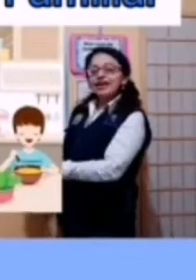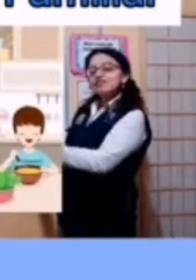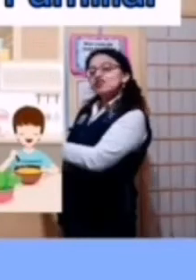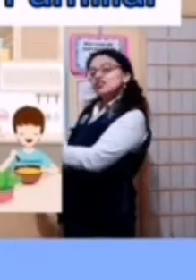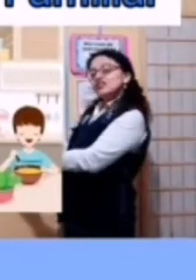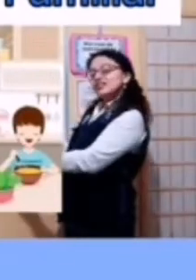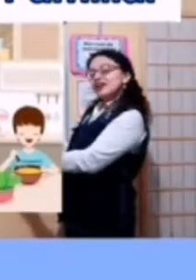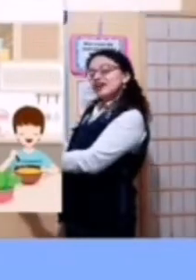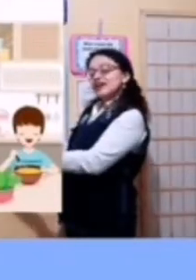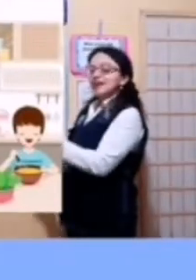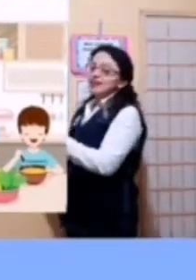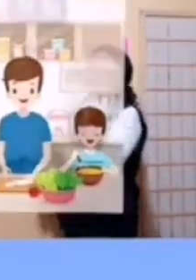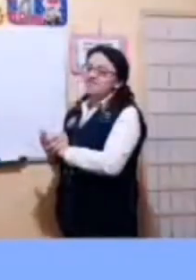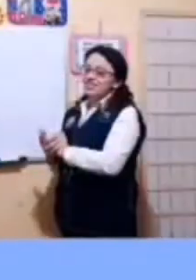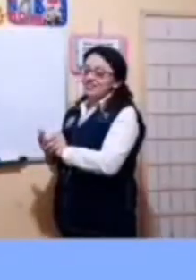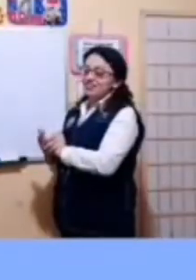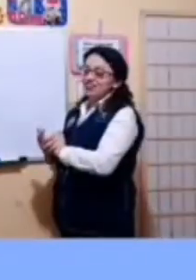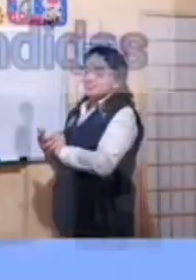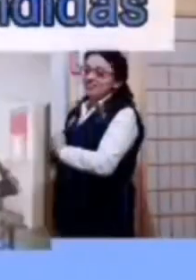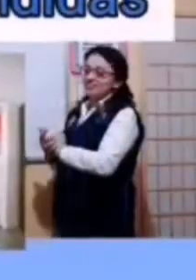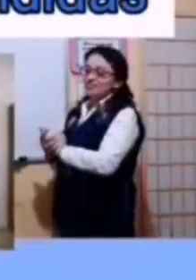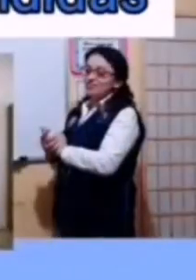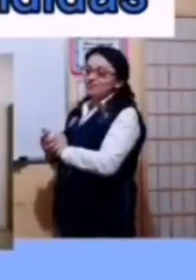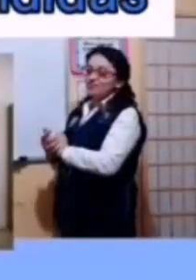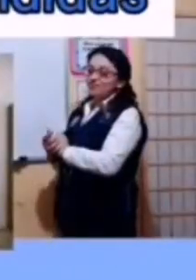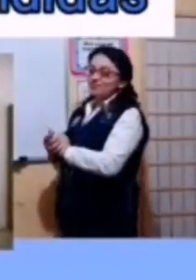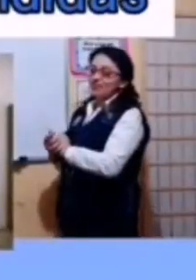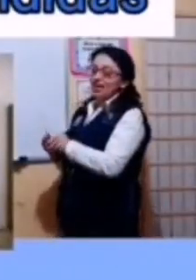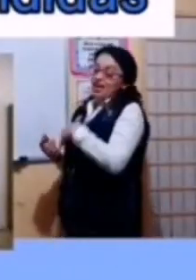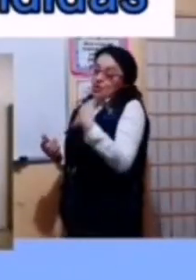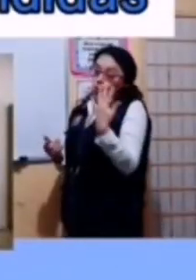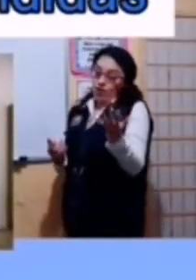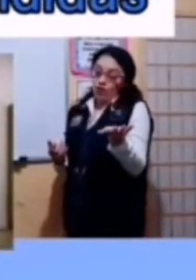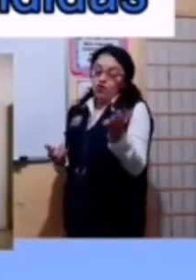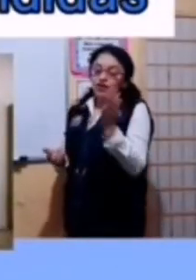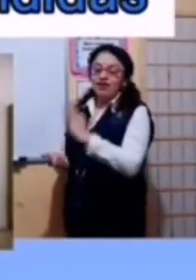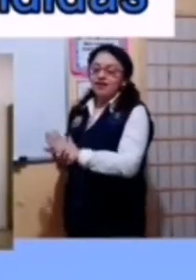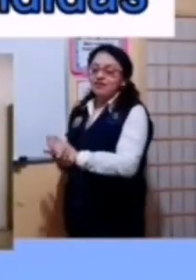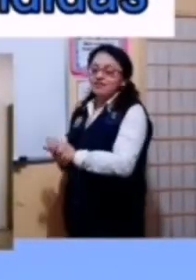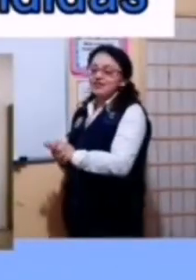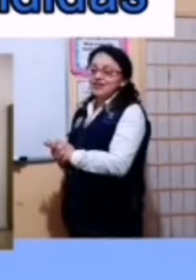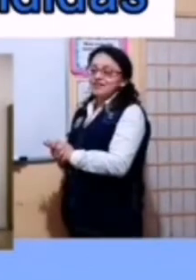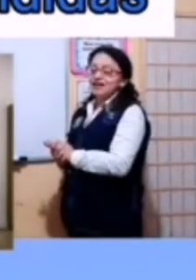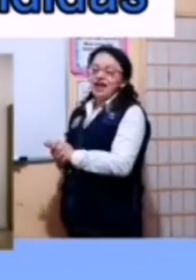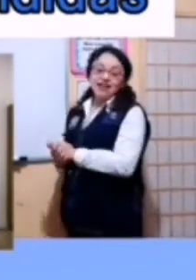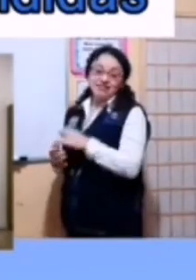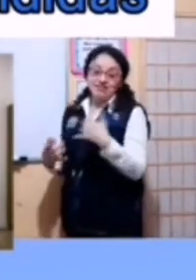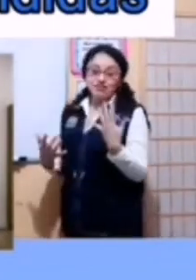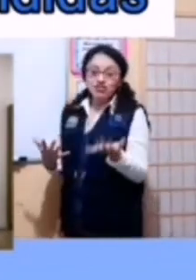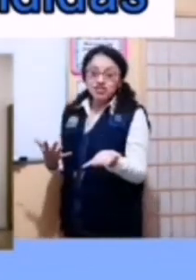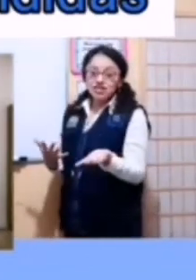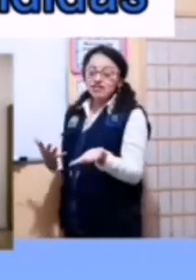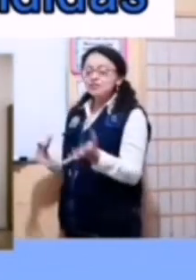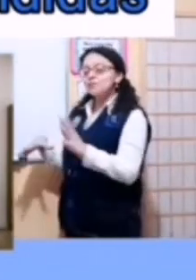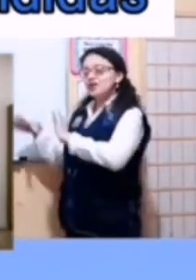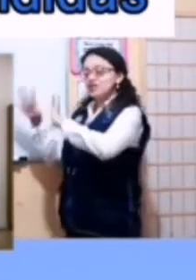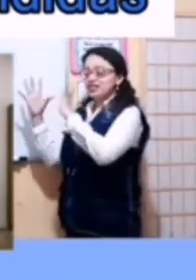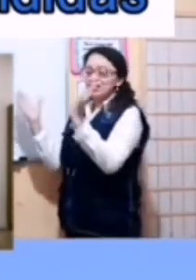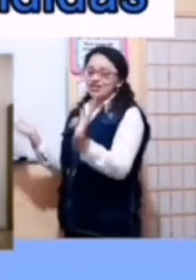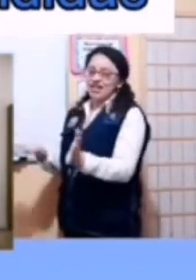Escondite En las habitaciones El juego Que se realiza A las escondidas Pero dentro De la